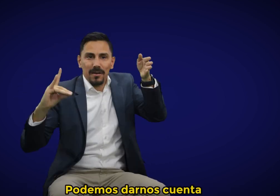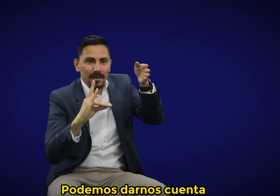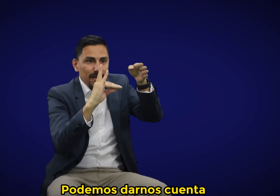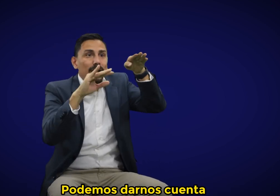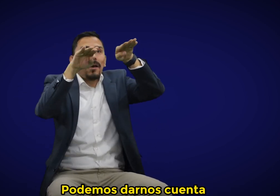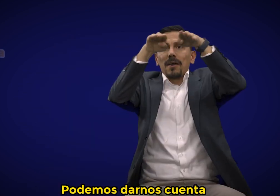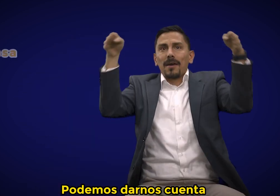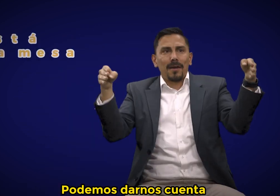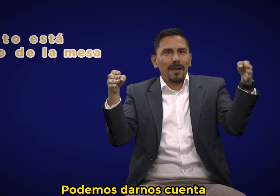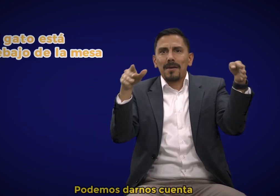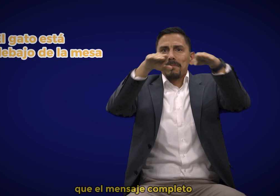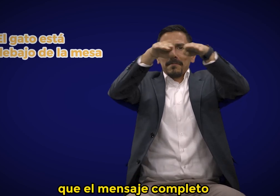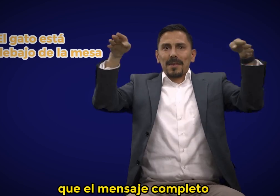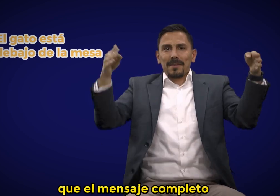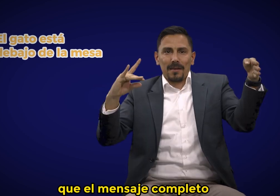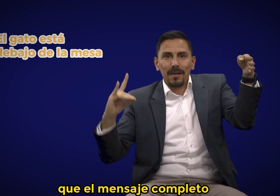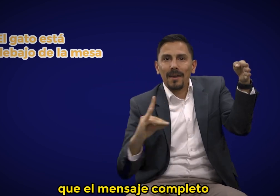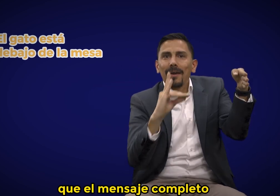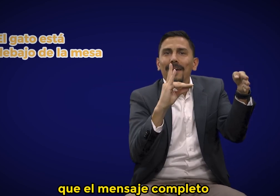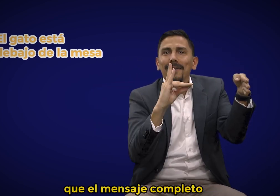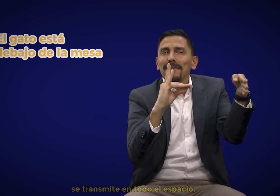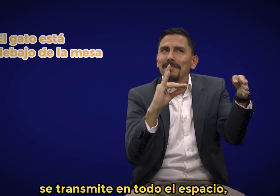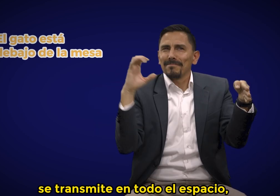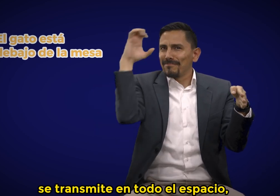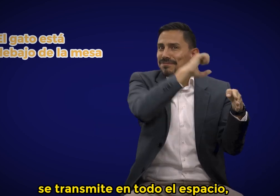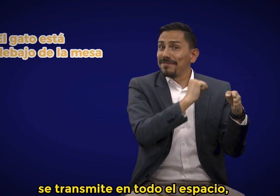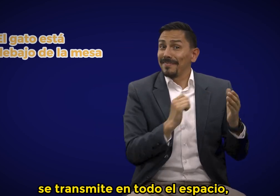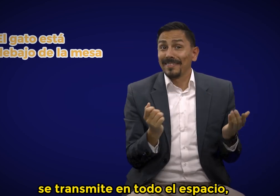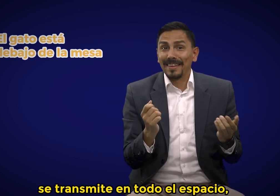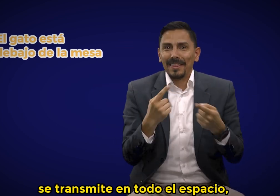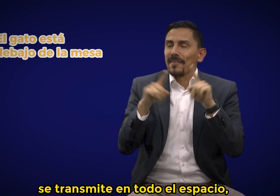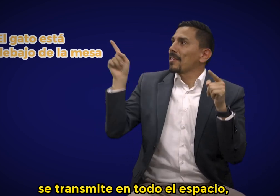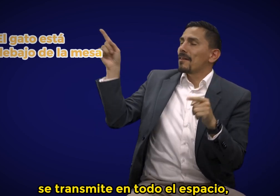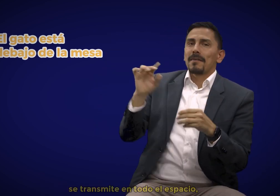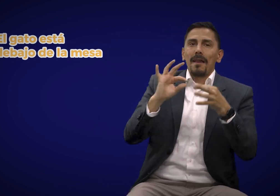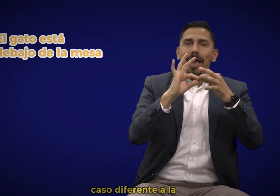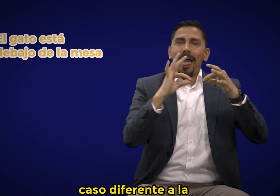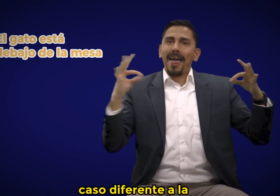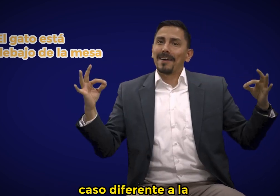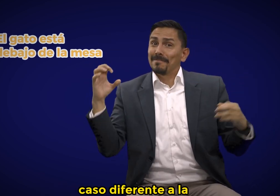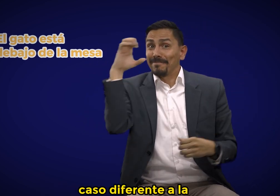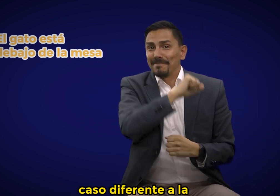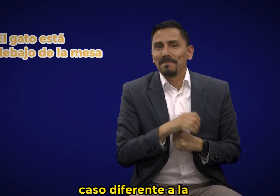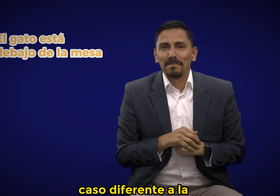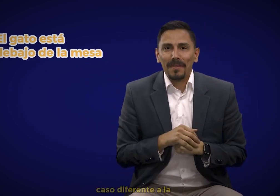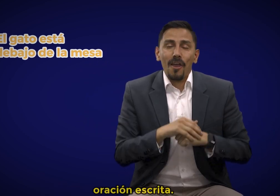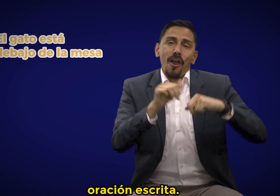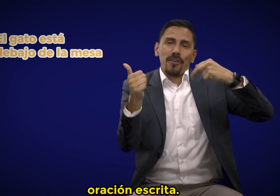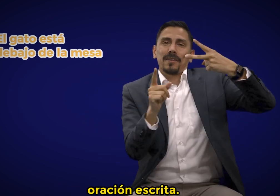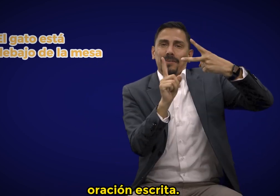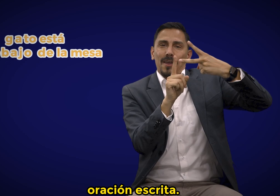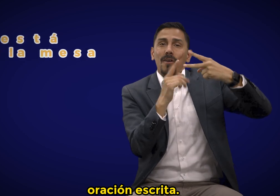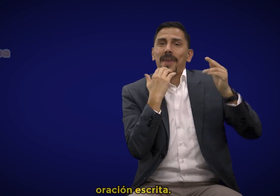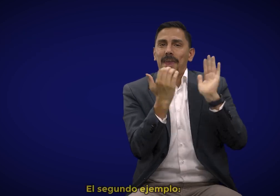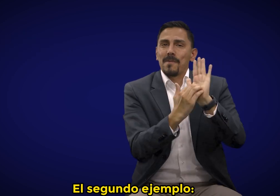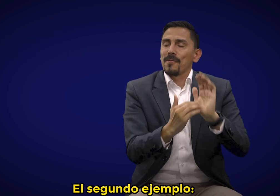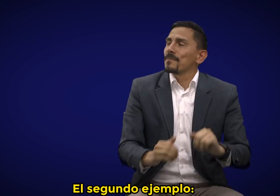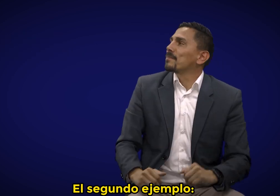Podemos darnos cuenta que el mensaje completo se transmite en todo el espacio, caso diferente a la oración escrita. El segundo